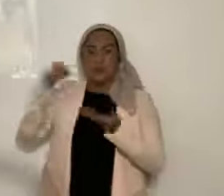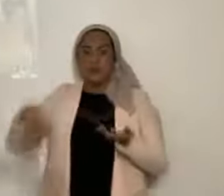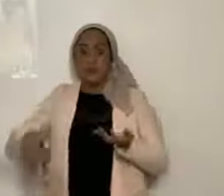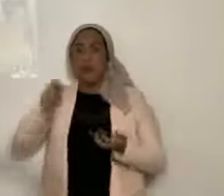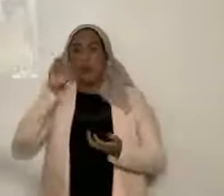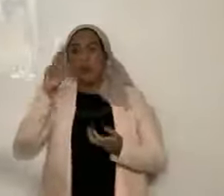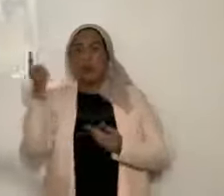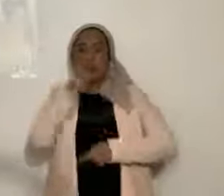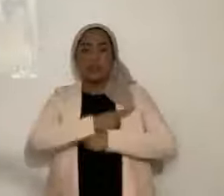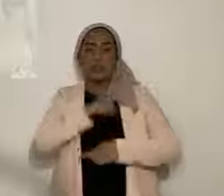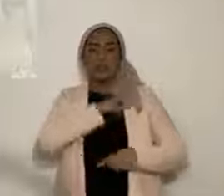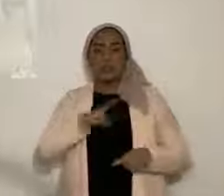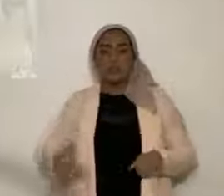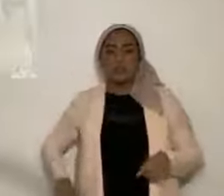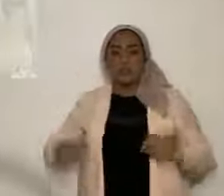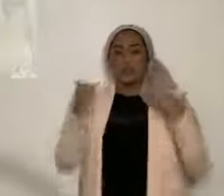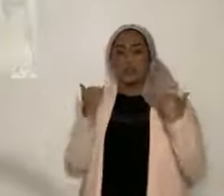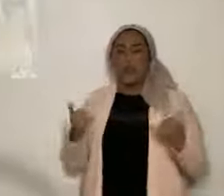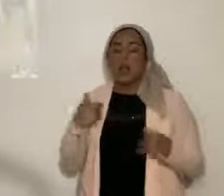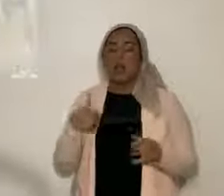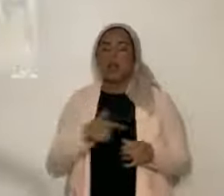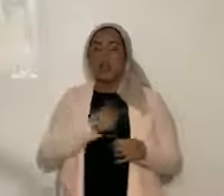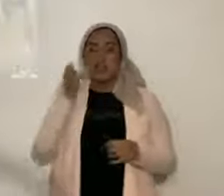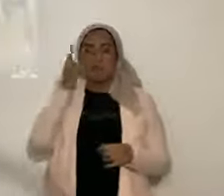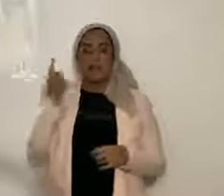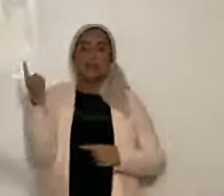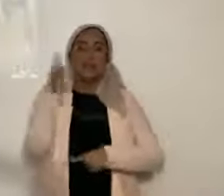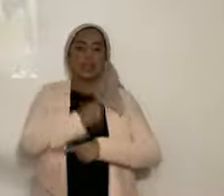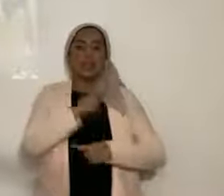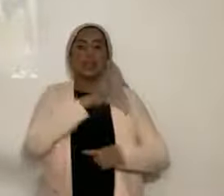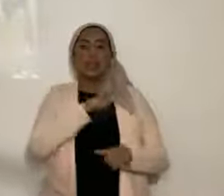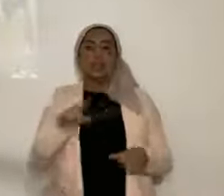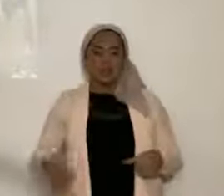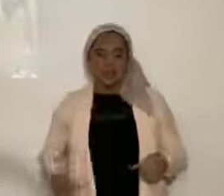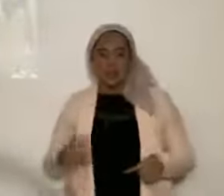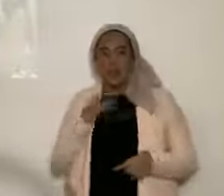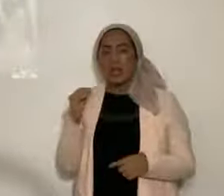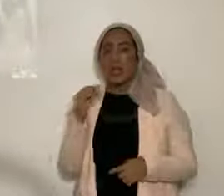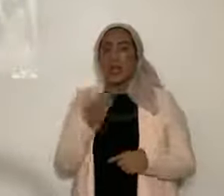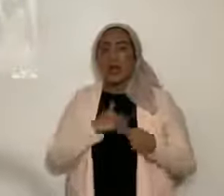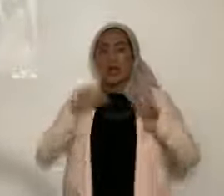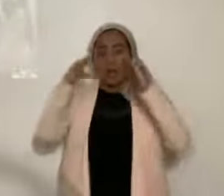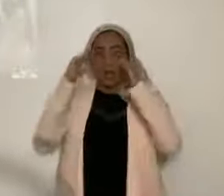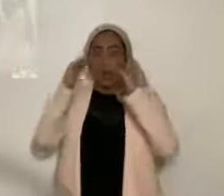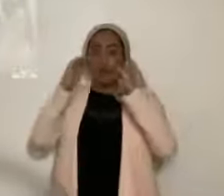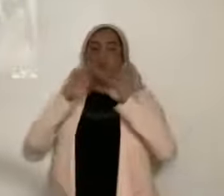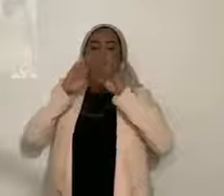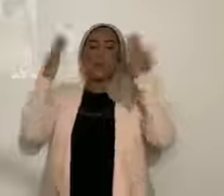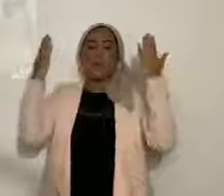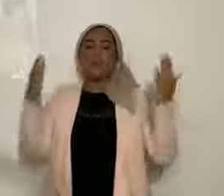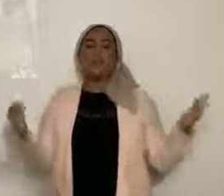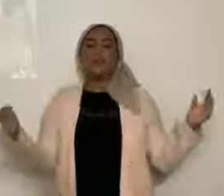el día del Señor. Ahora sabemos que es el día del Señor, hermanos, y nuestra esperanza se abre aún